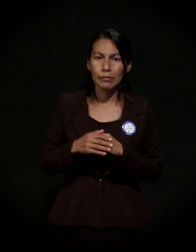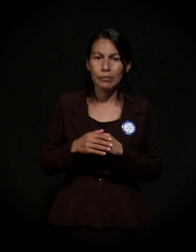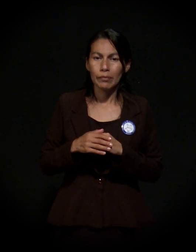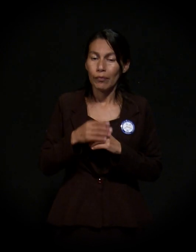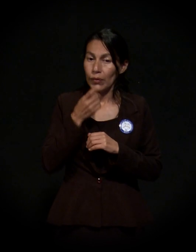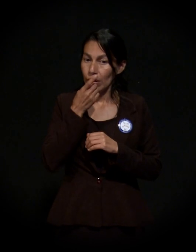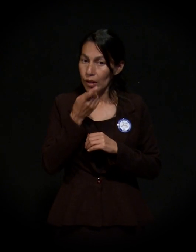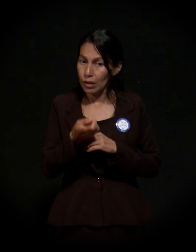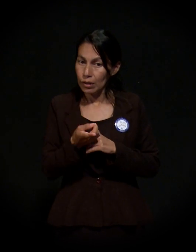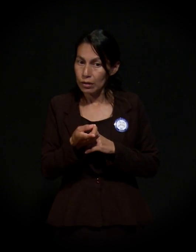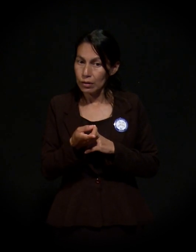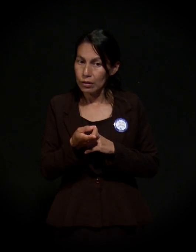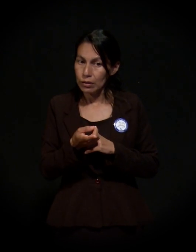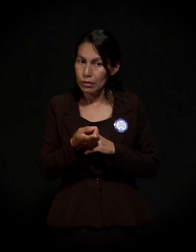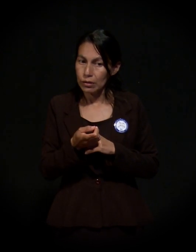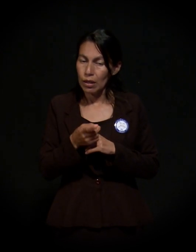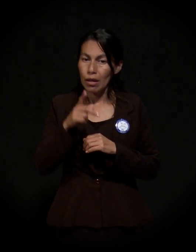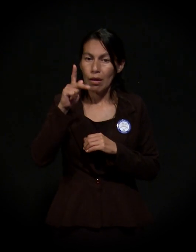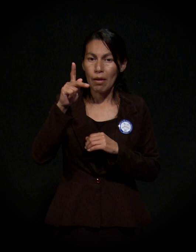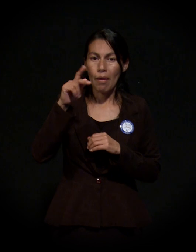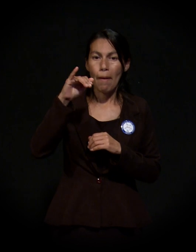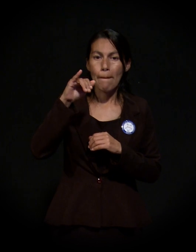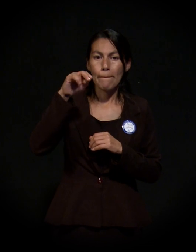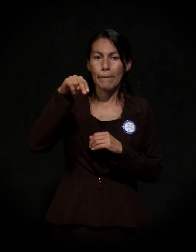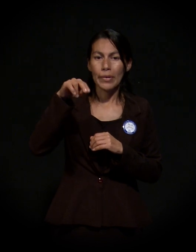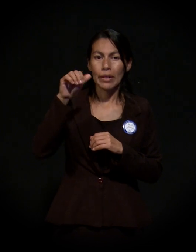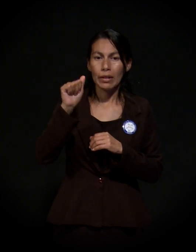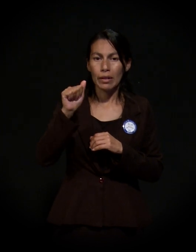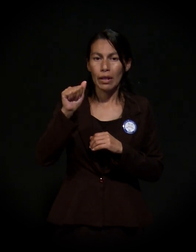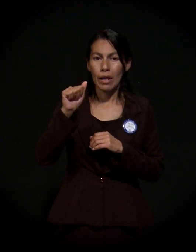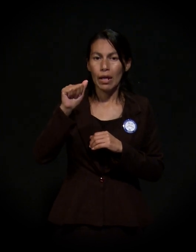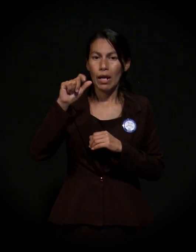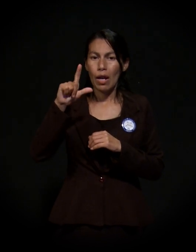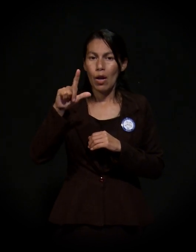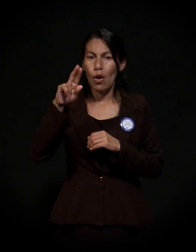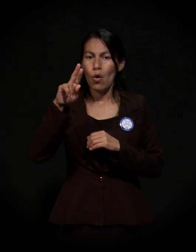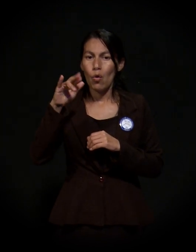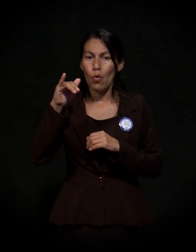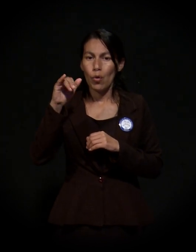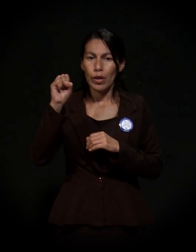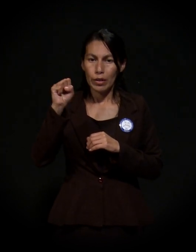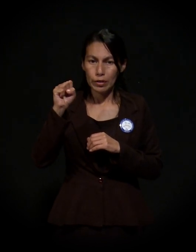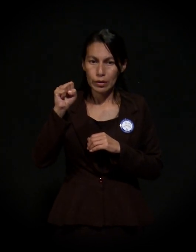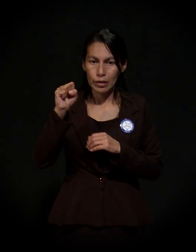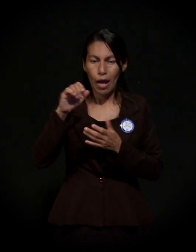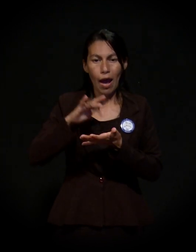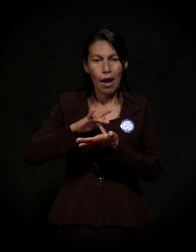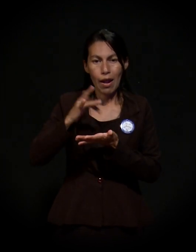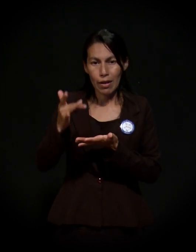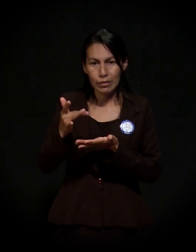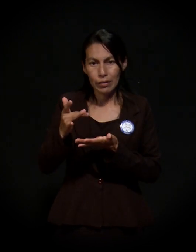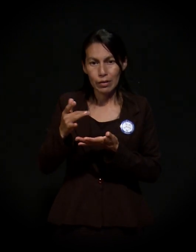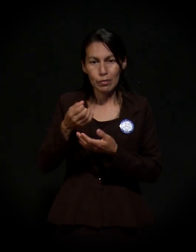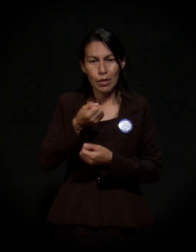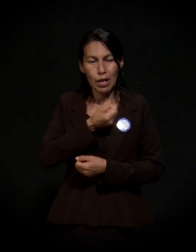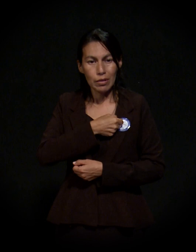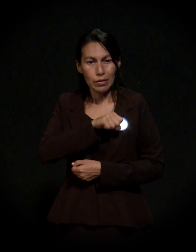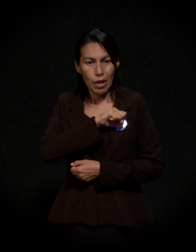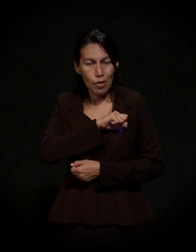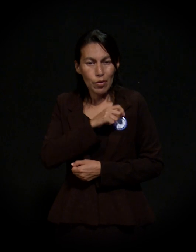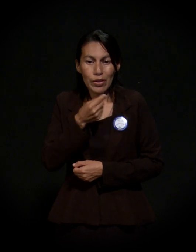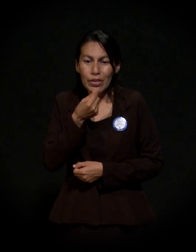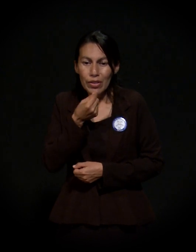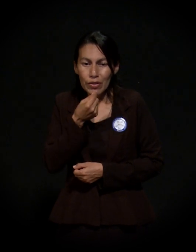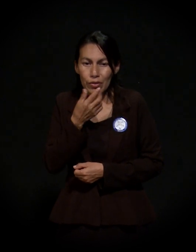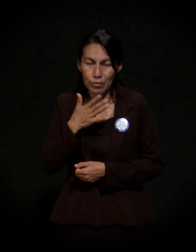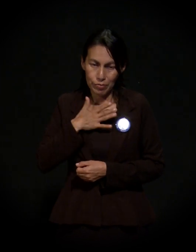Pina Luis, gracias al Señor por la salud de mi niño. Isabel Méndez,